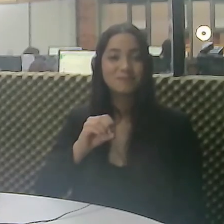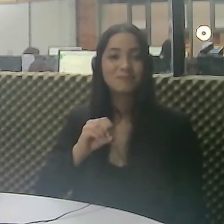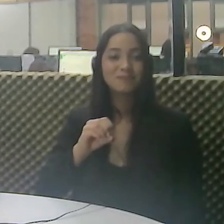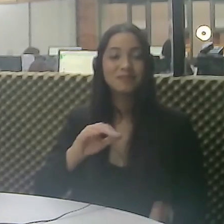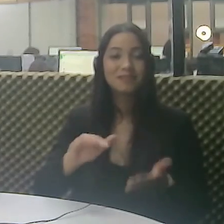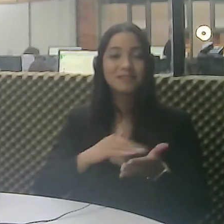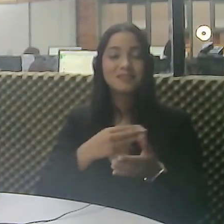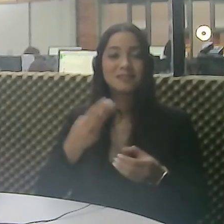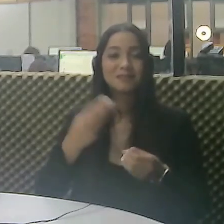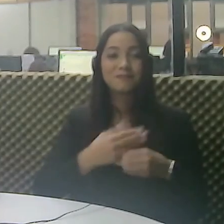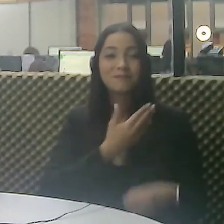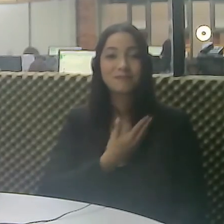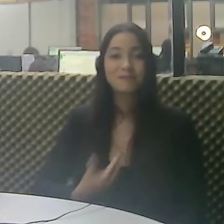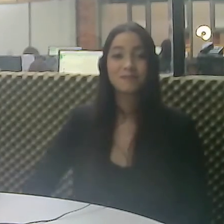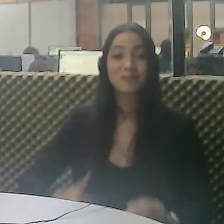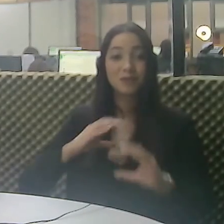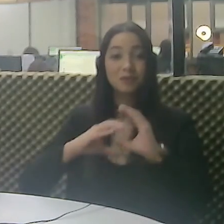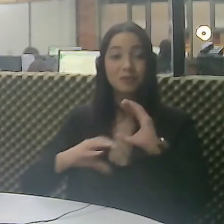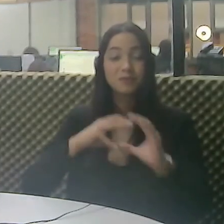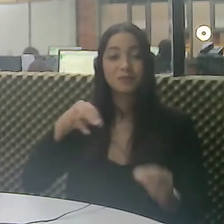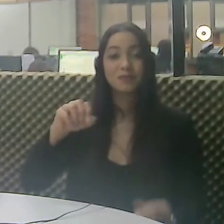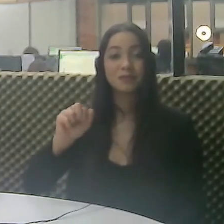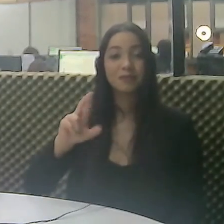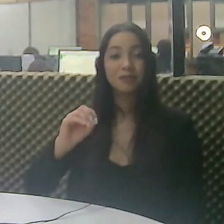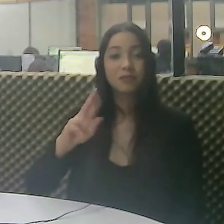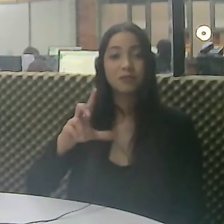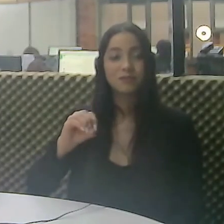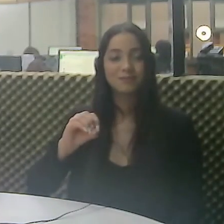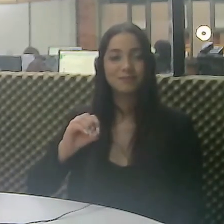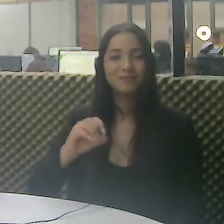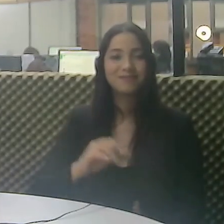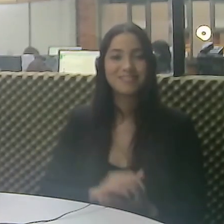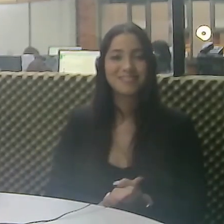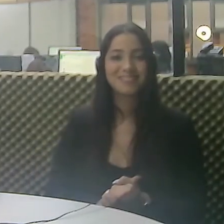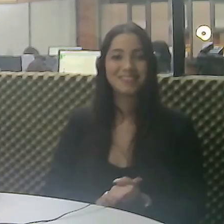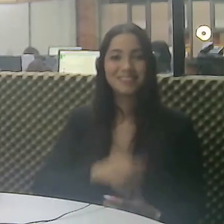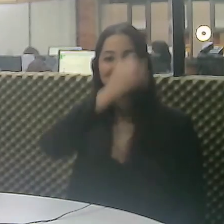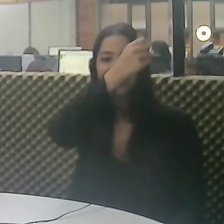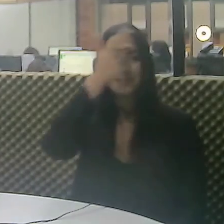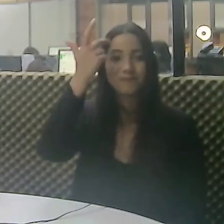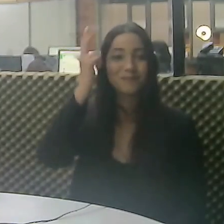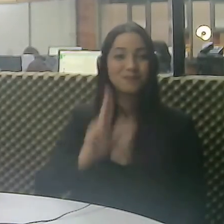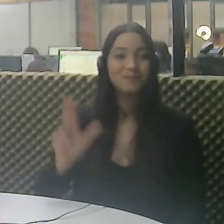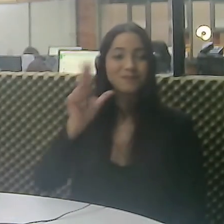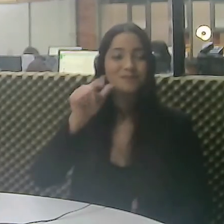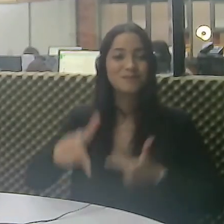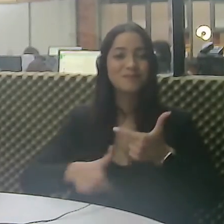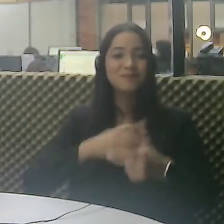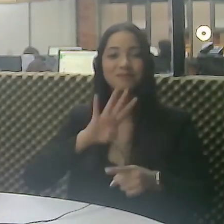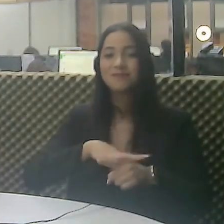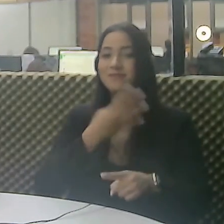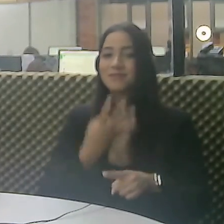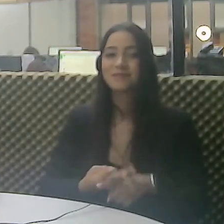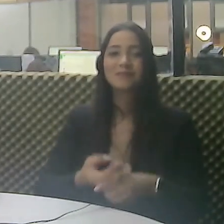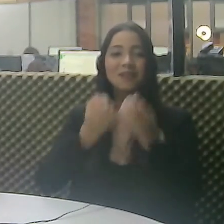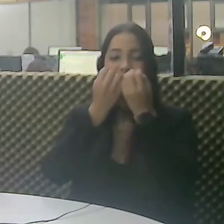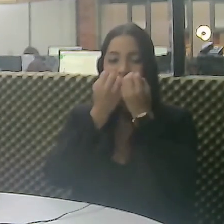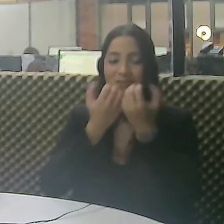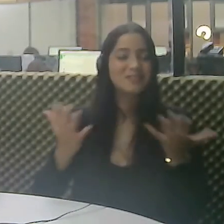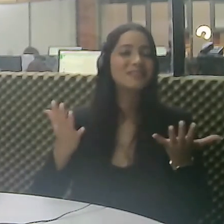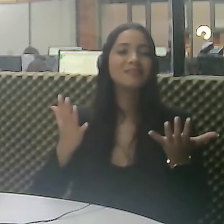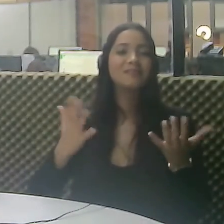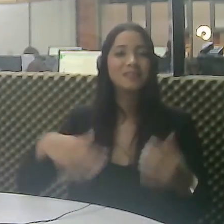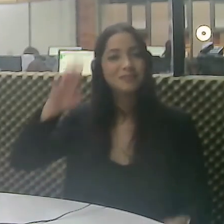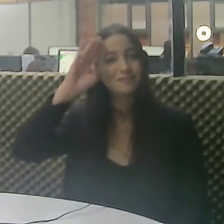secretário municipal de governo e comunicação Marco Túlio de Castro Caliman Prefeitura de Uberlândia fazer mais